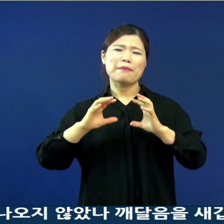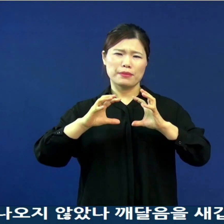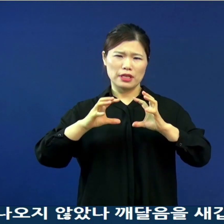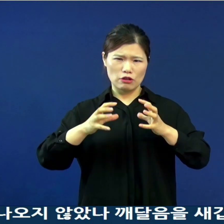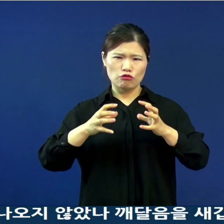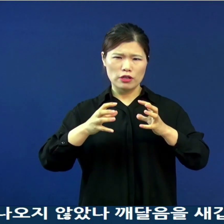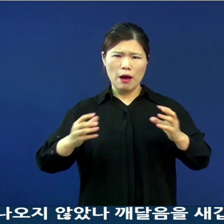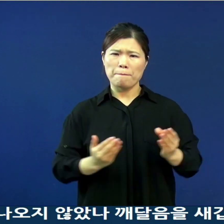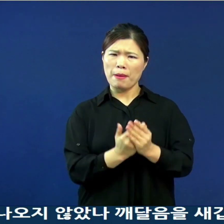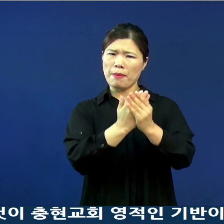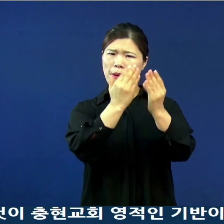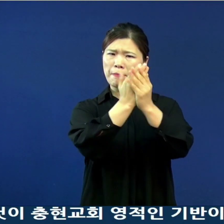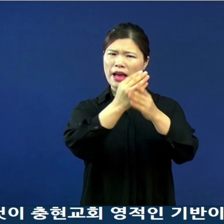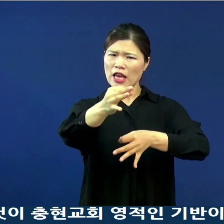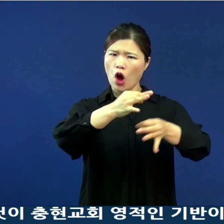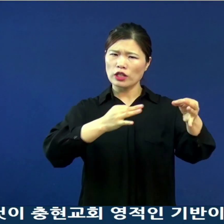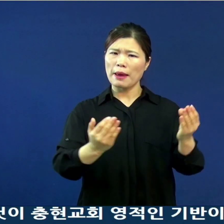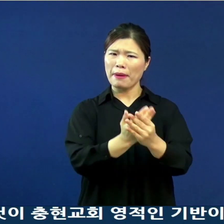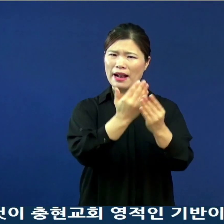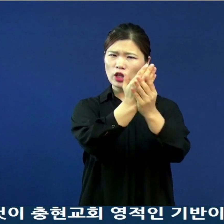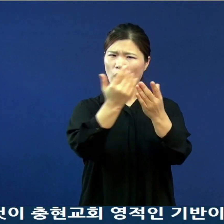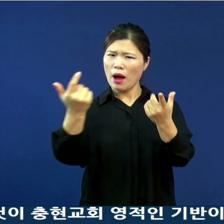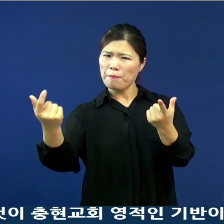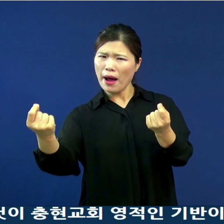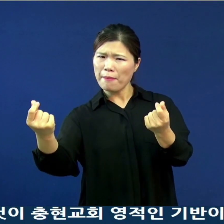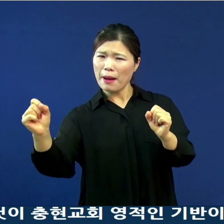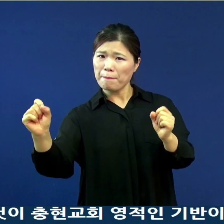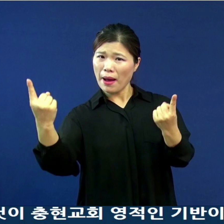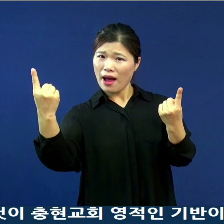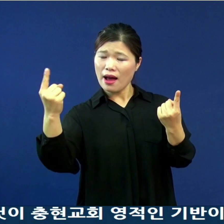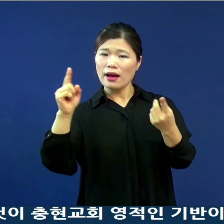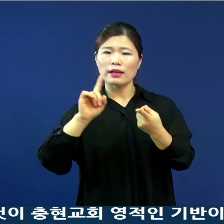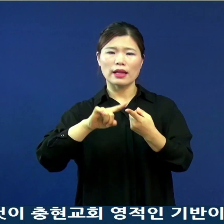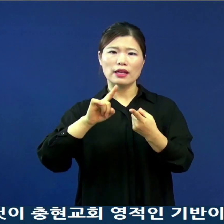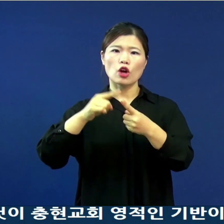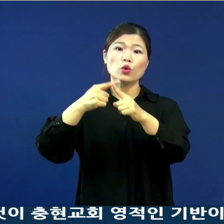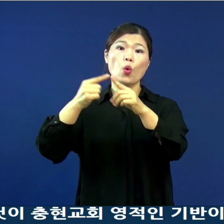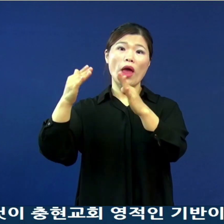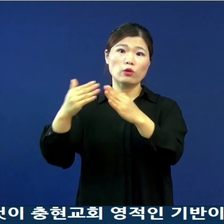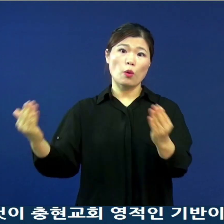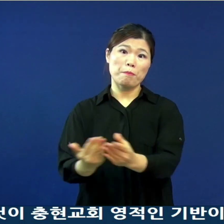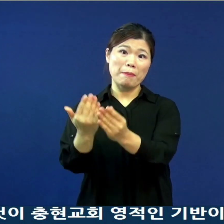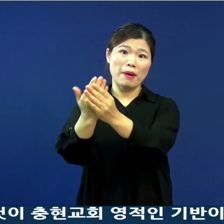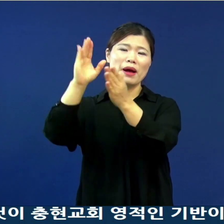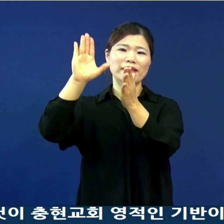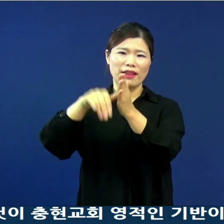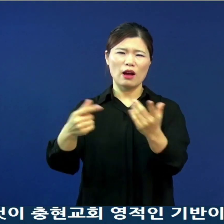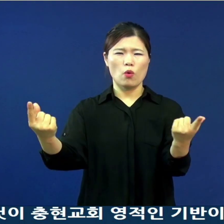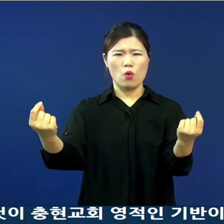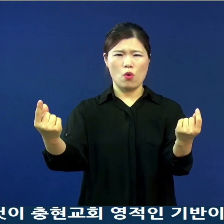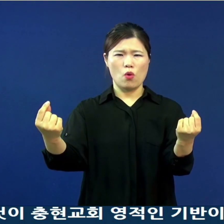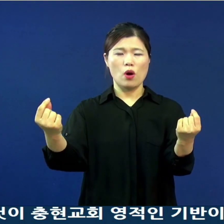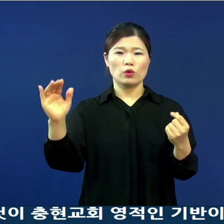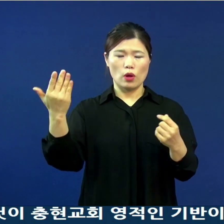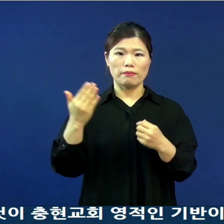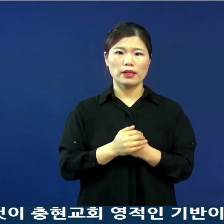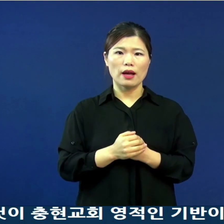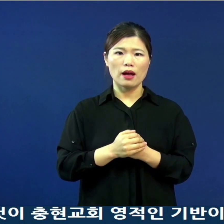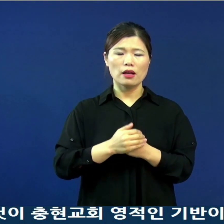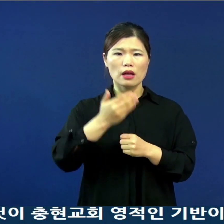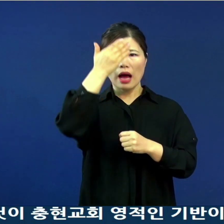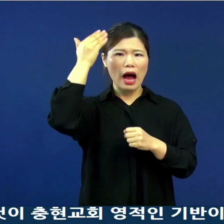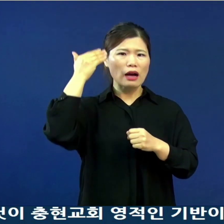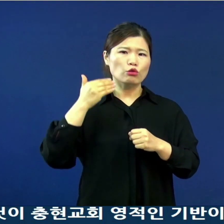발전을 이루면서 이와 맞물려서 이 땅의 교회들이 급성장하던 시기였습니다.